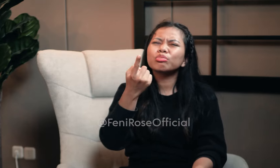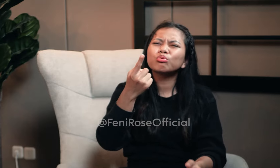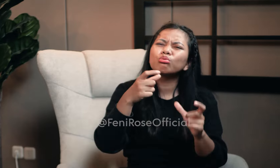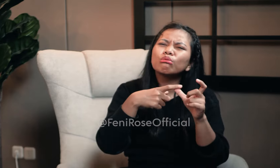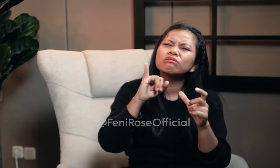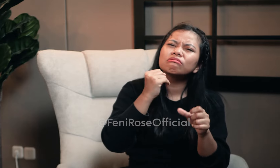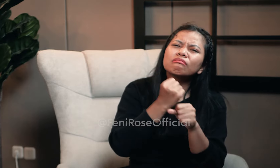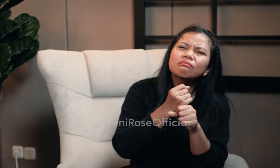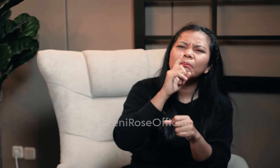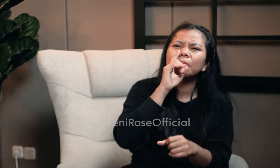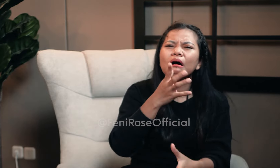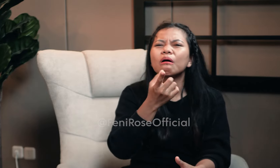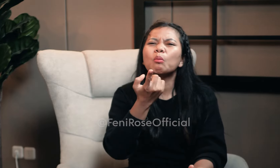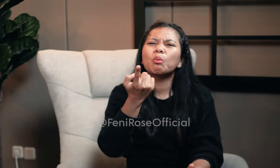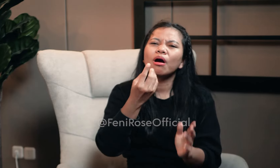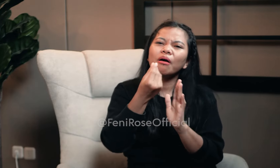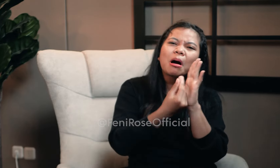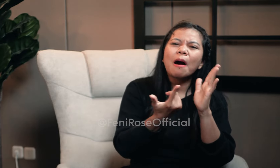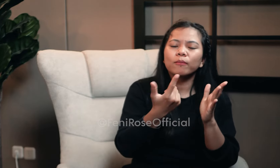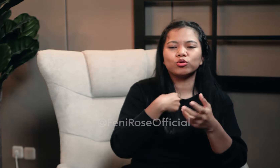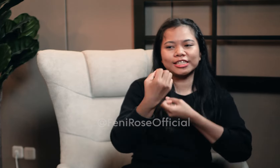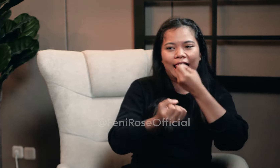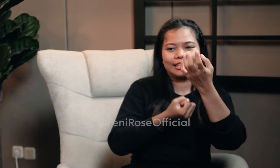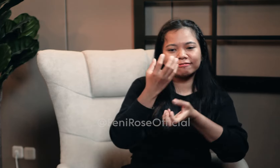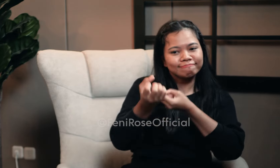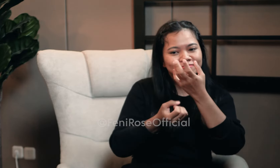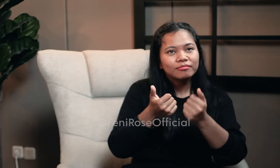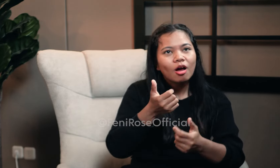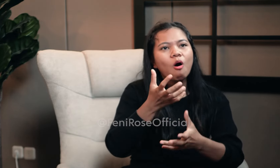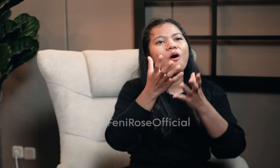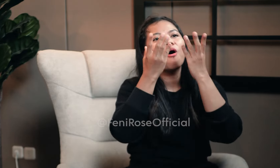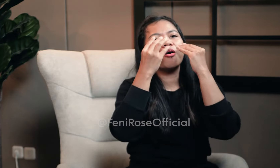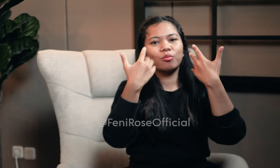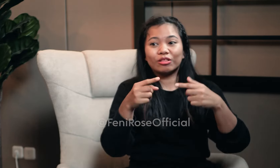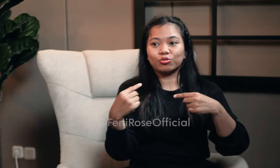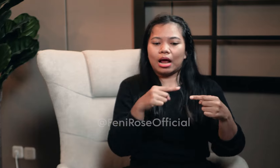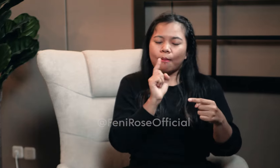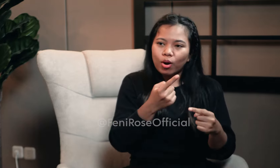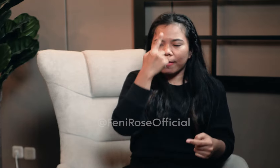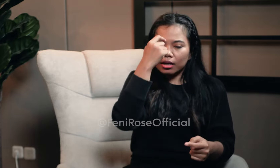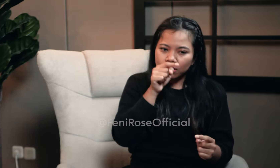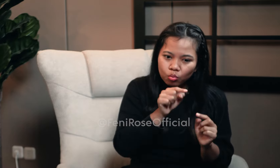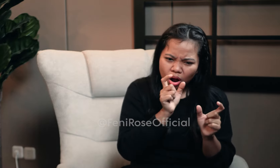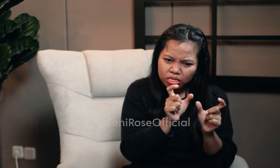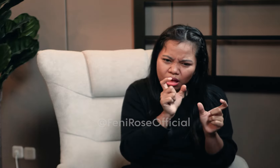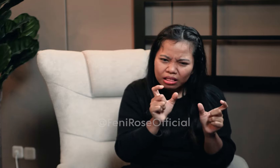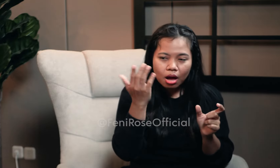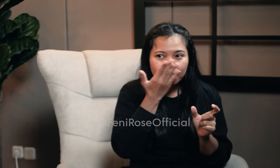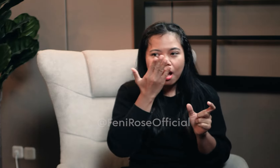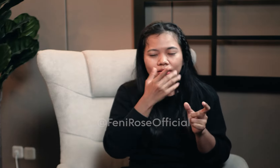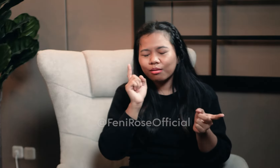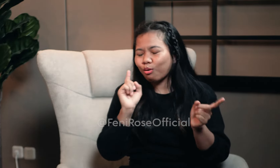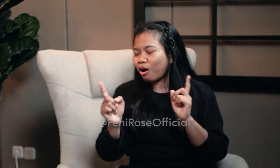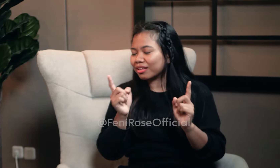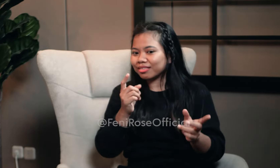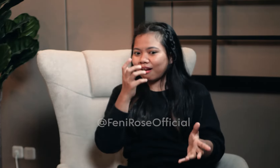sebelumnya tuh kata-kata yang baru tuh teman-teman tua di daerah kurang paham n Siti Berusaha menjelaskan seperti itu dan